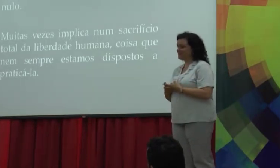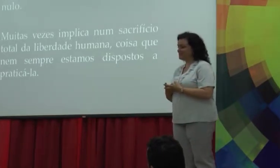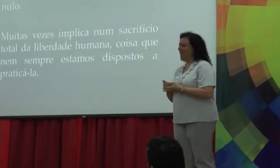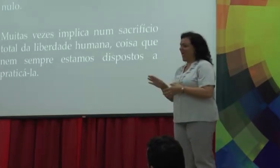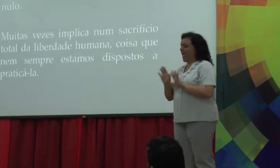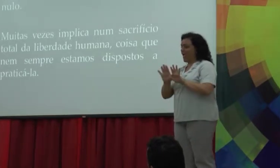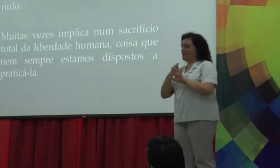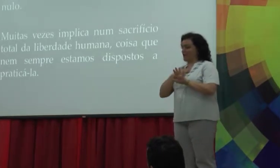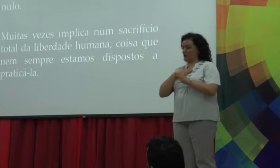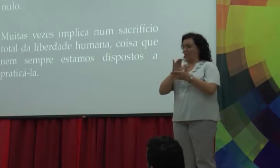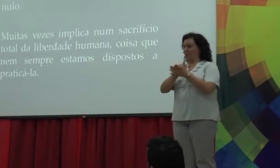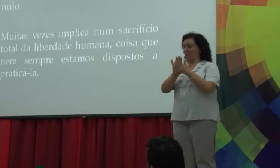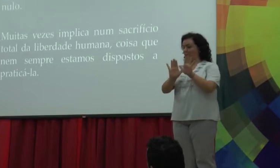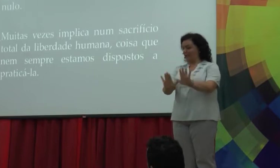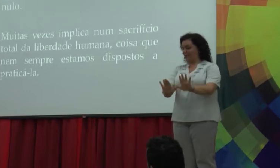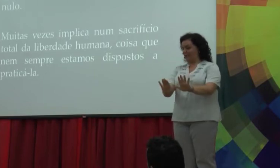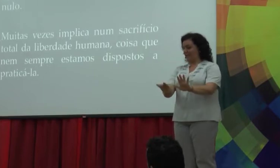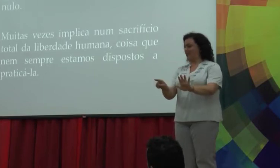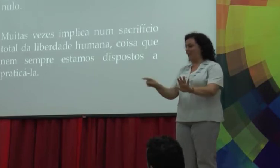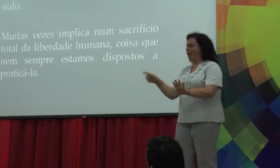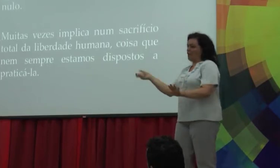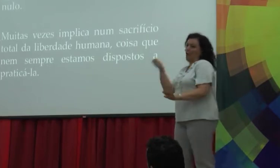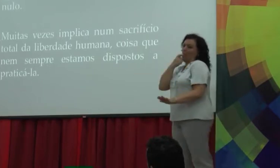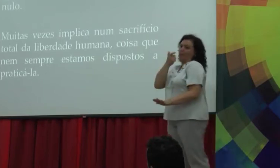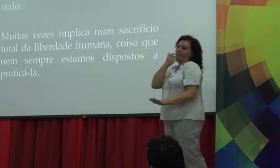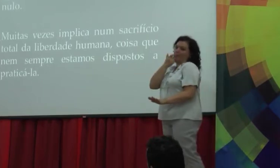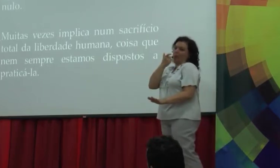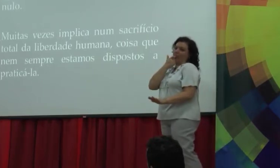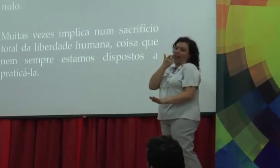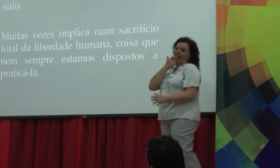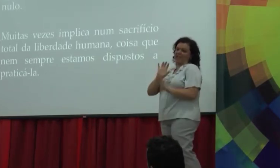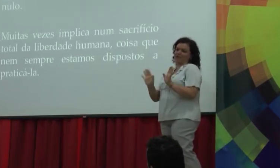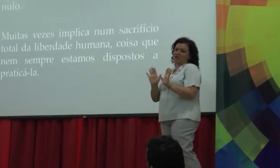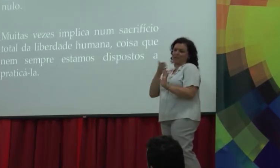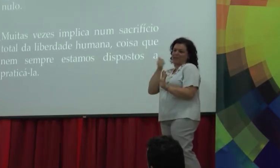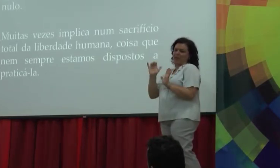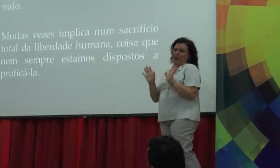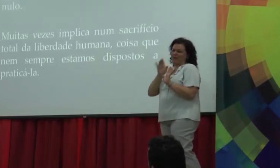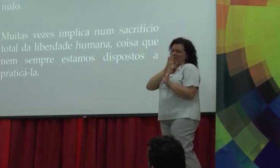pão? Então, meu marido, espera só um pouquinho.